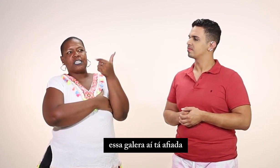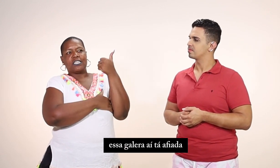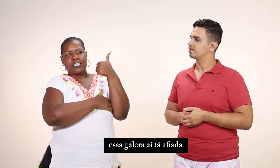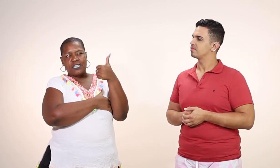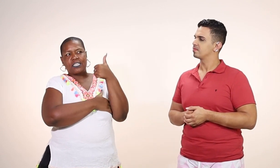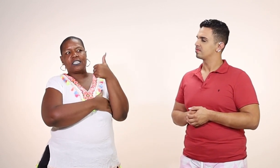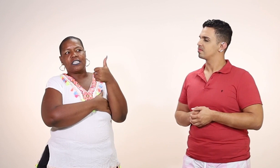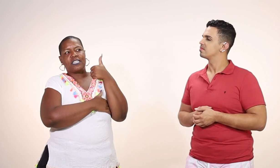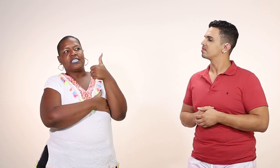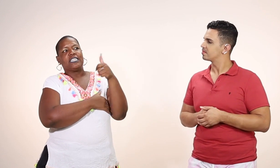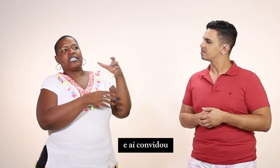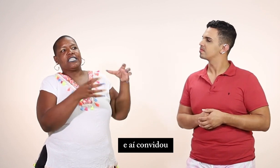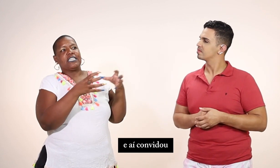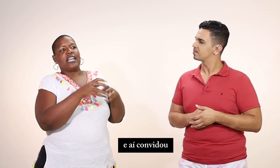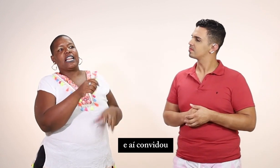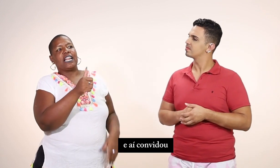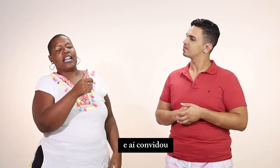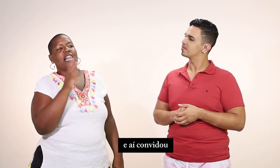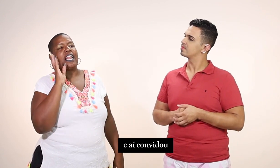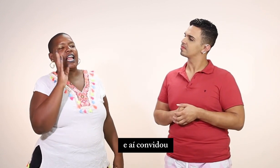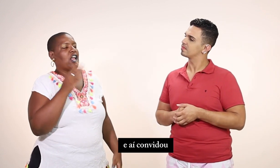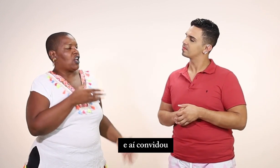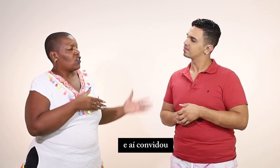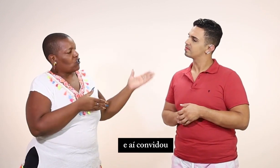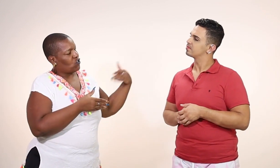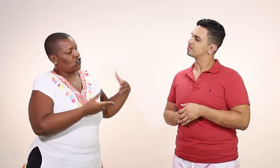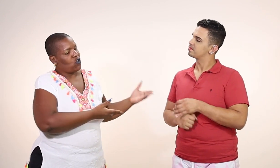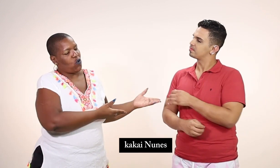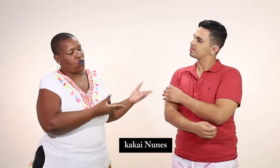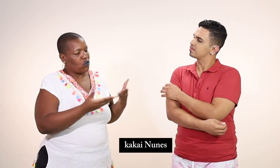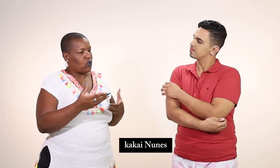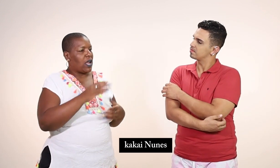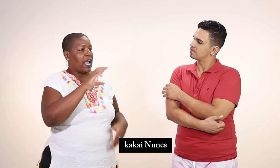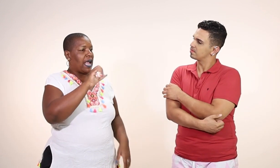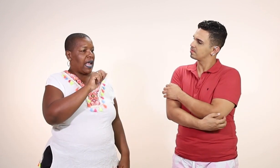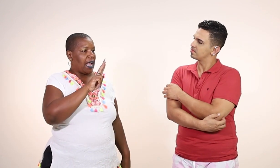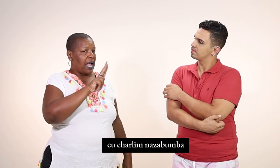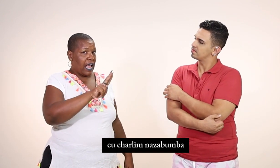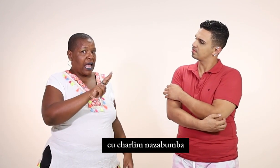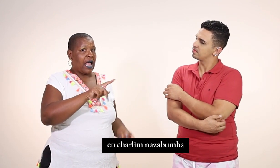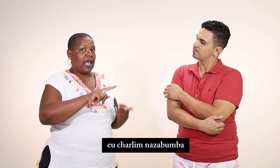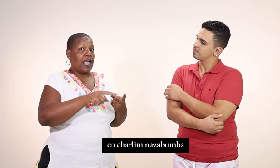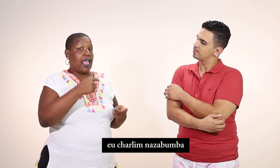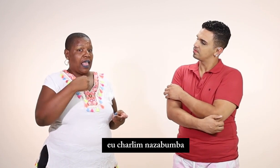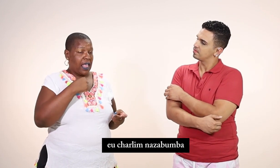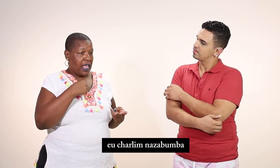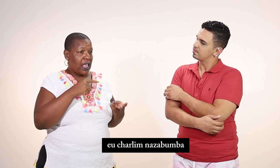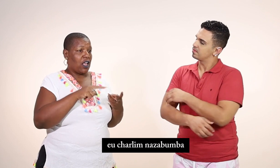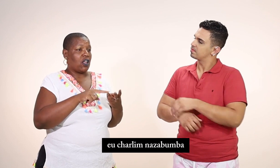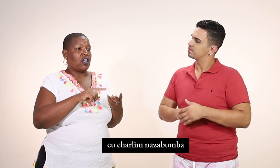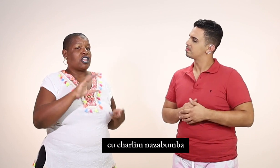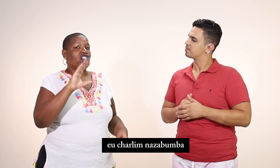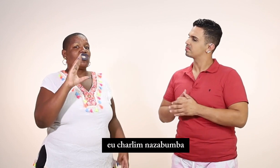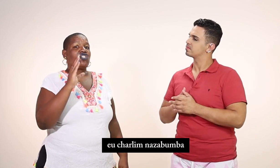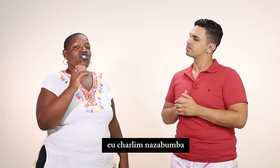afiada". E aí convidou Cacai Nunes, eu, Charlin na